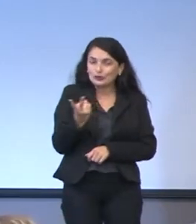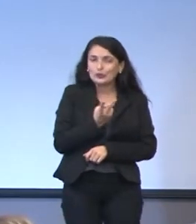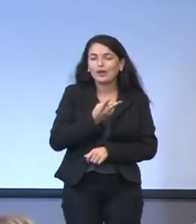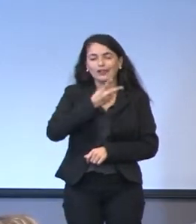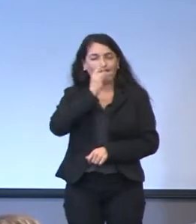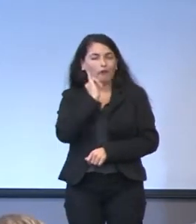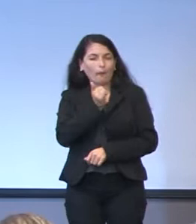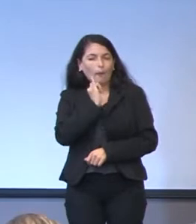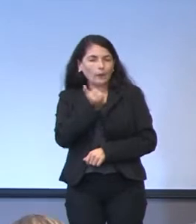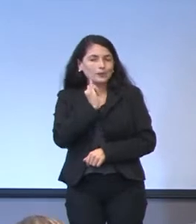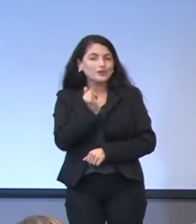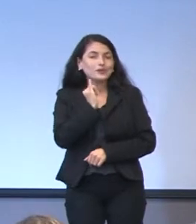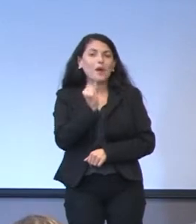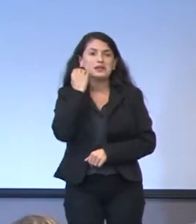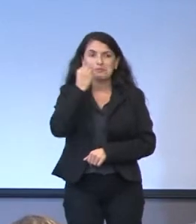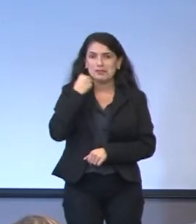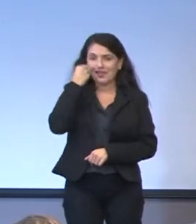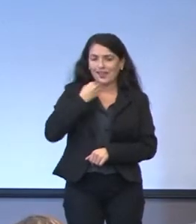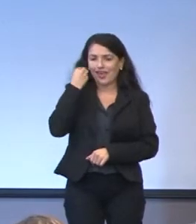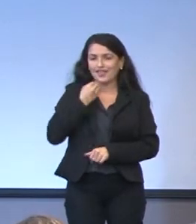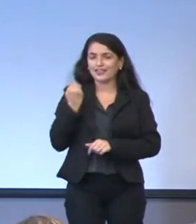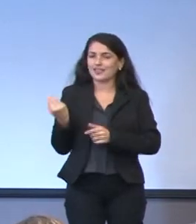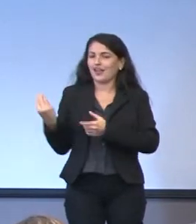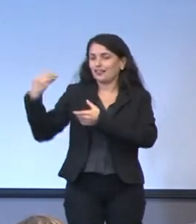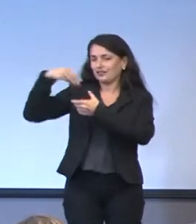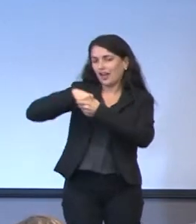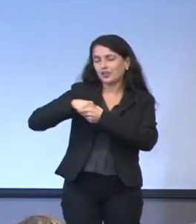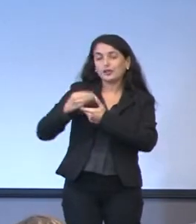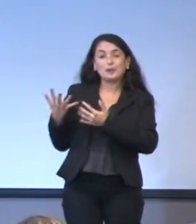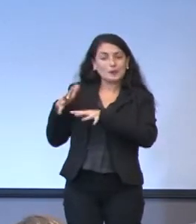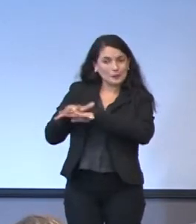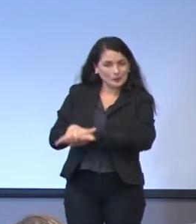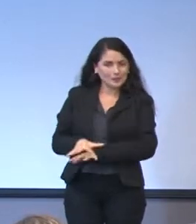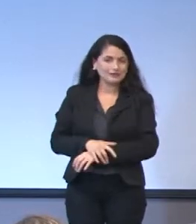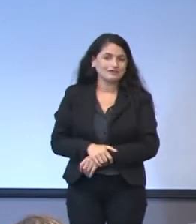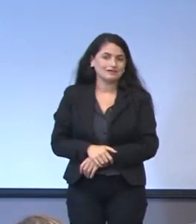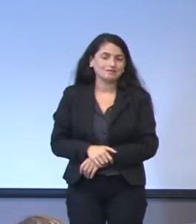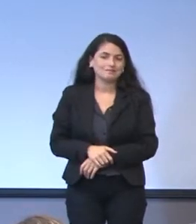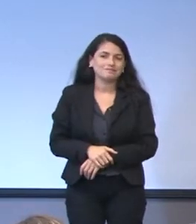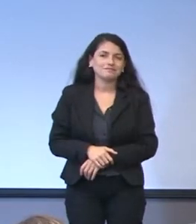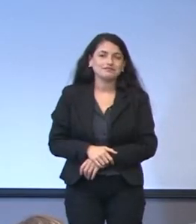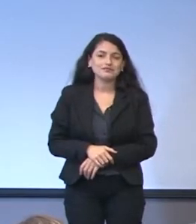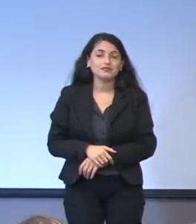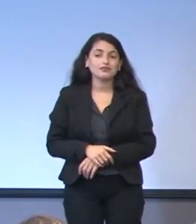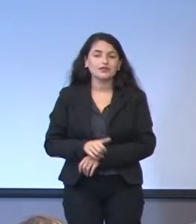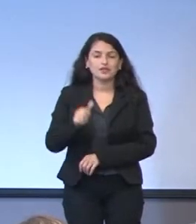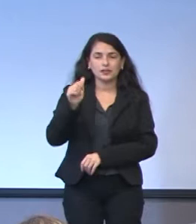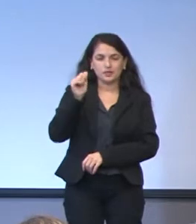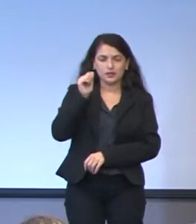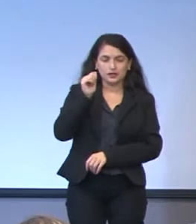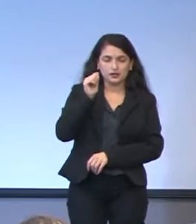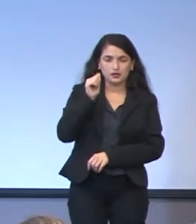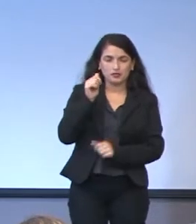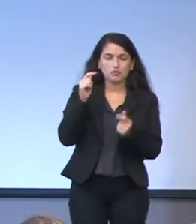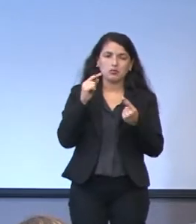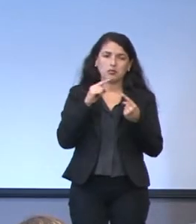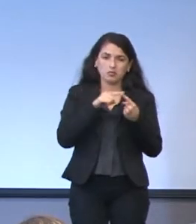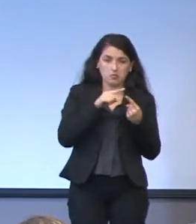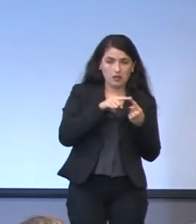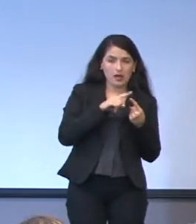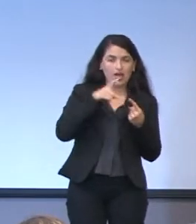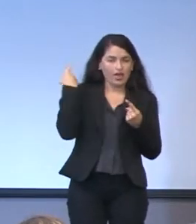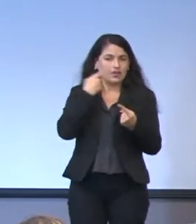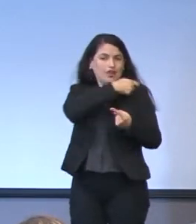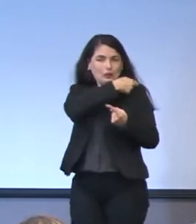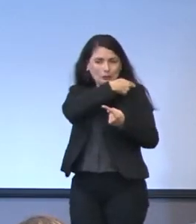gente a experiência delas vivendo a inclusão. Uma do ponto de vista de quem foi